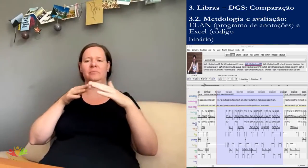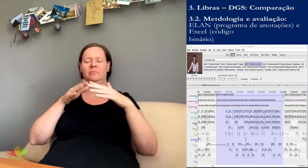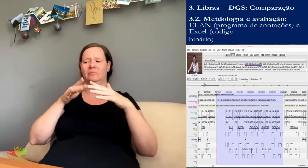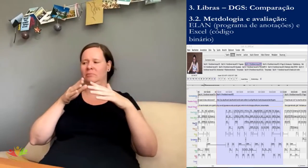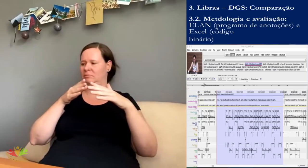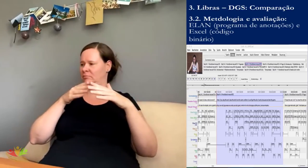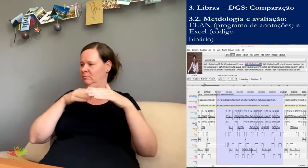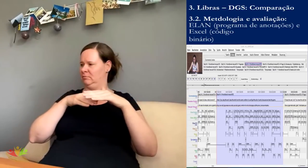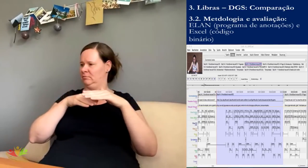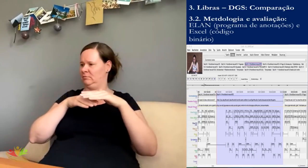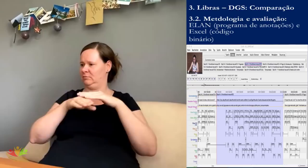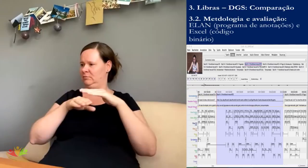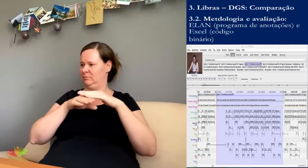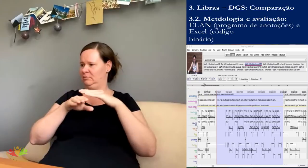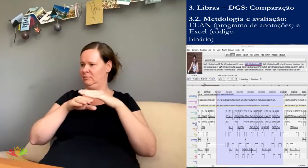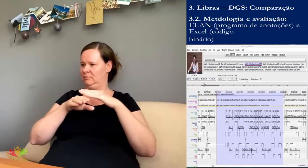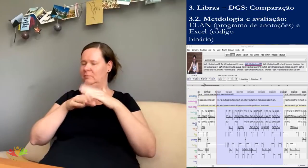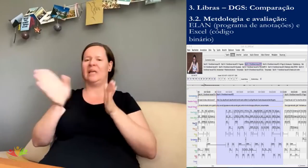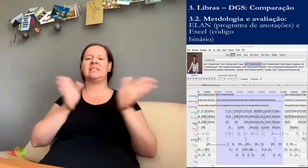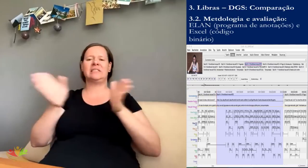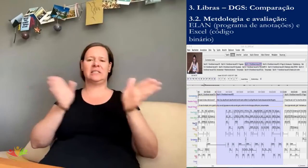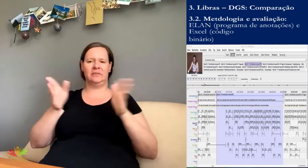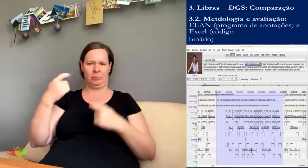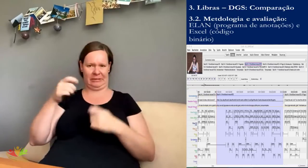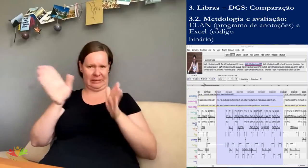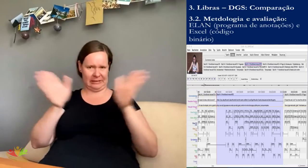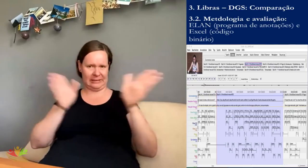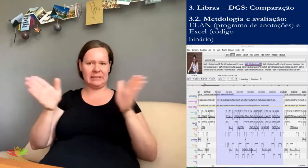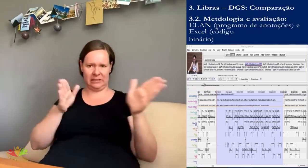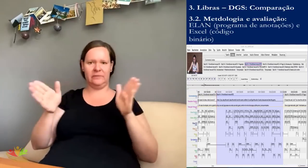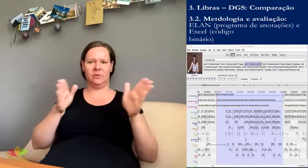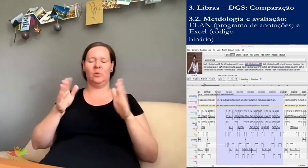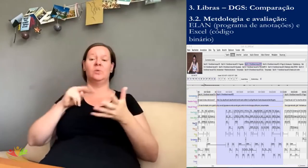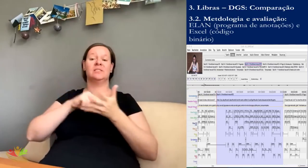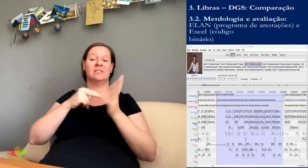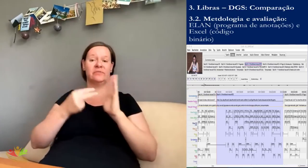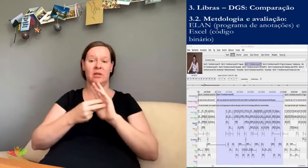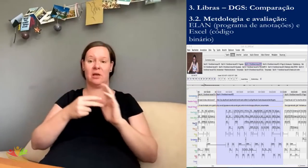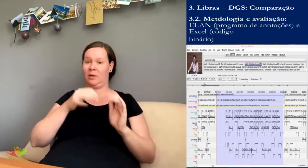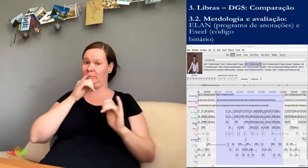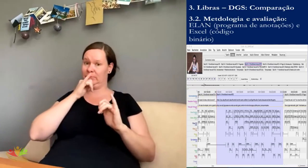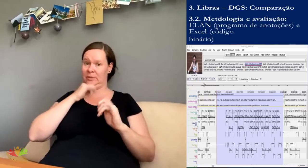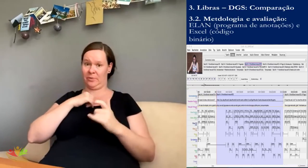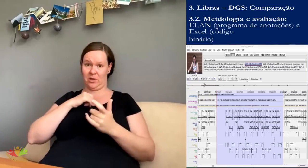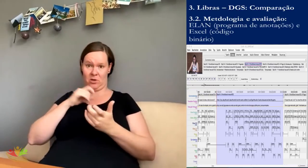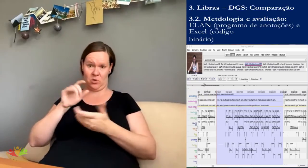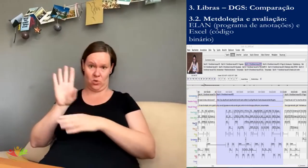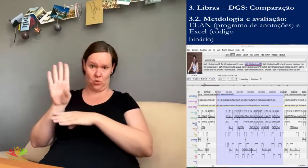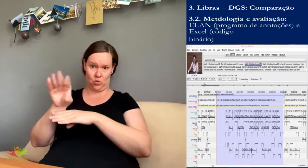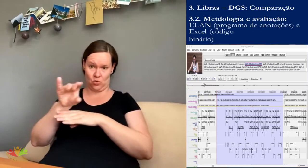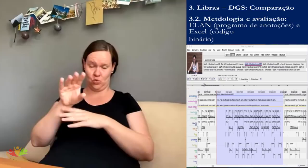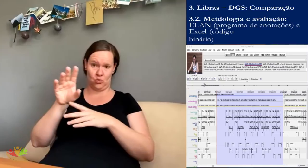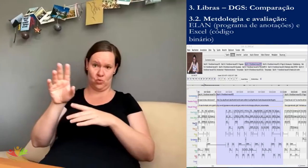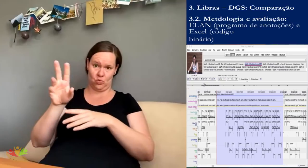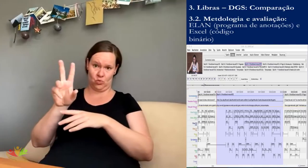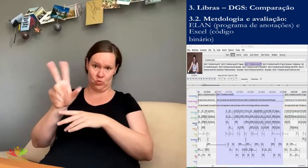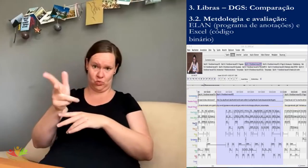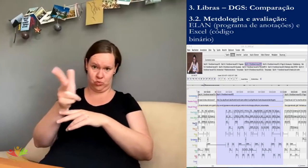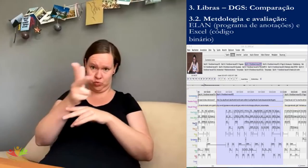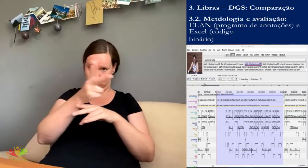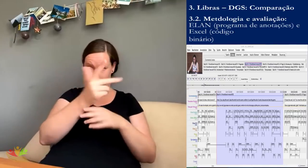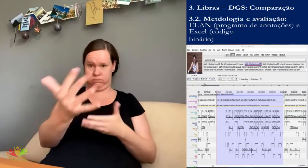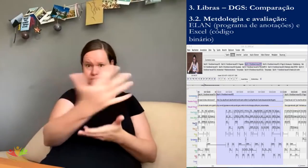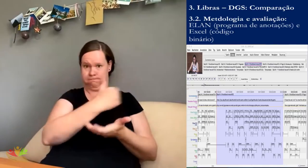Porque, logicamente, as línguas de sinais são diferentes e tem muitas camadas de informação que a gente precisa anotar.